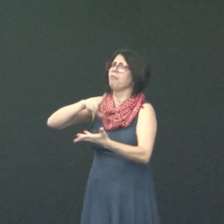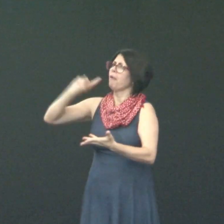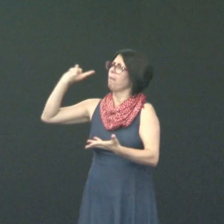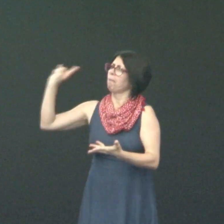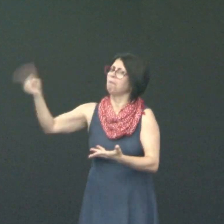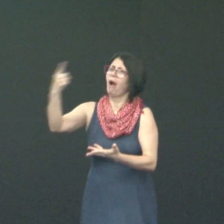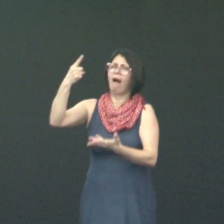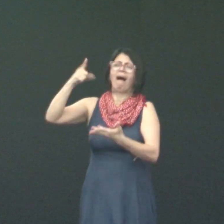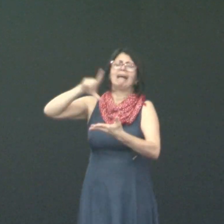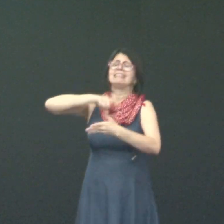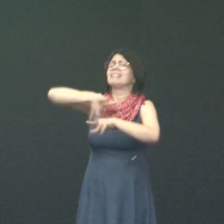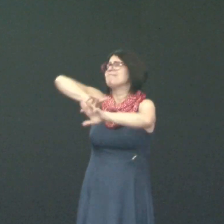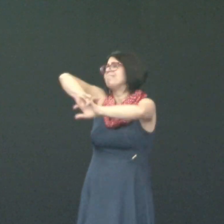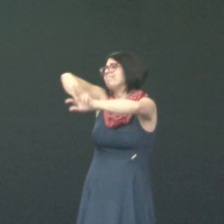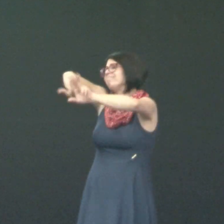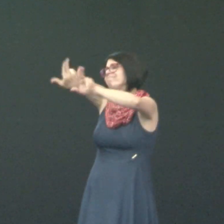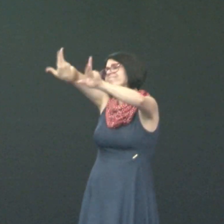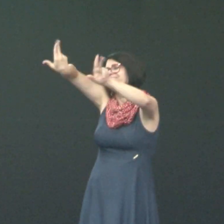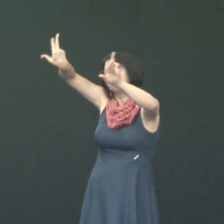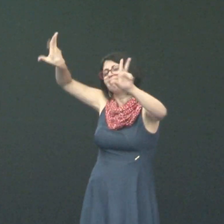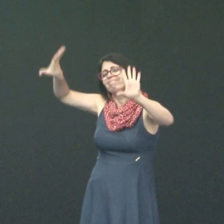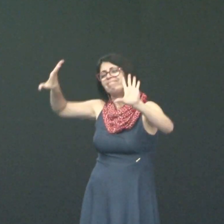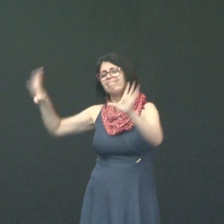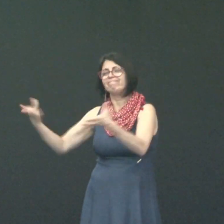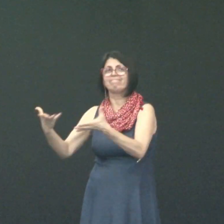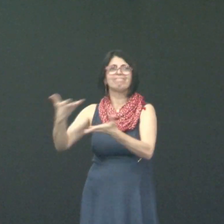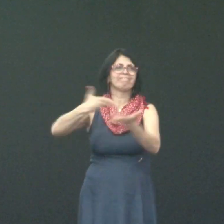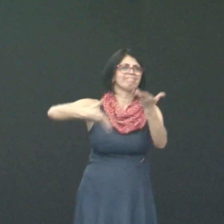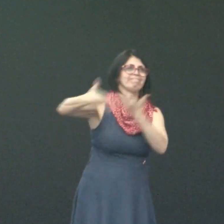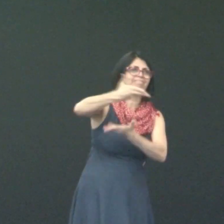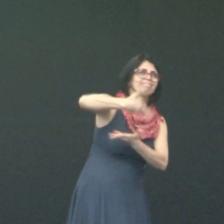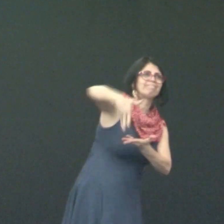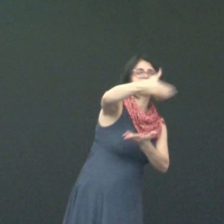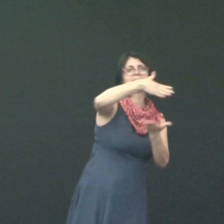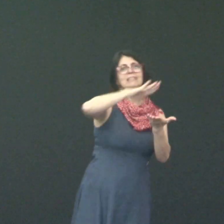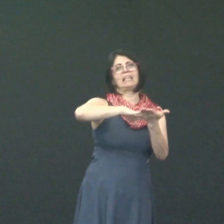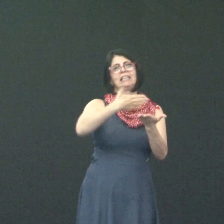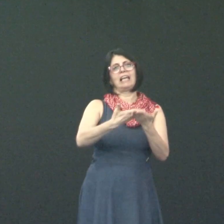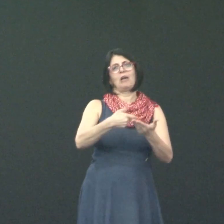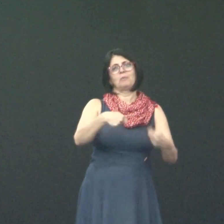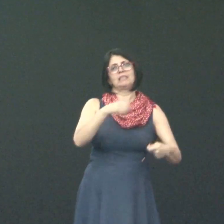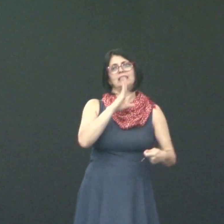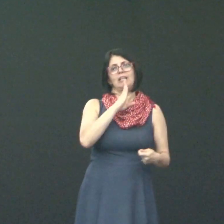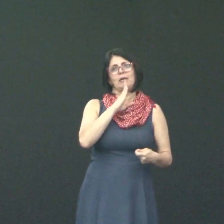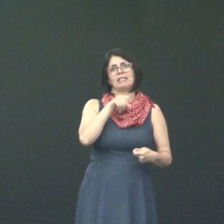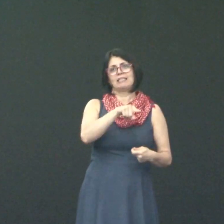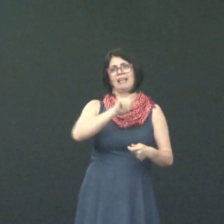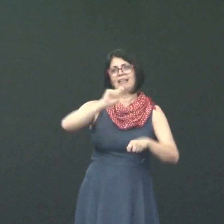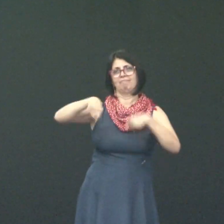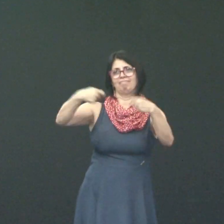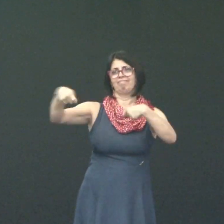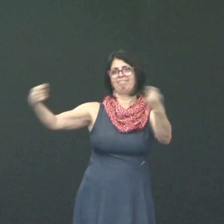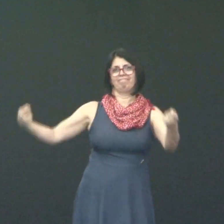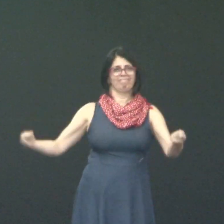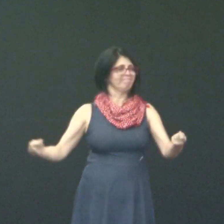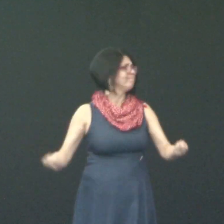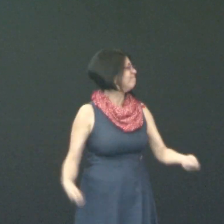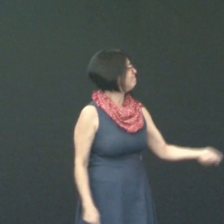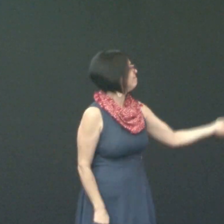expressões recorrentes na comunidade surda. E são vários os exemplos. O intérprete, ele